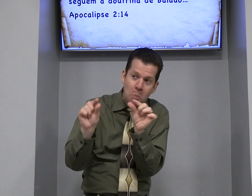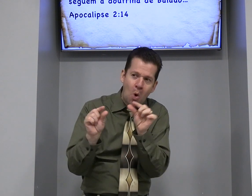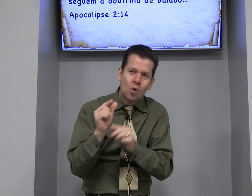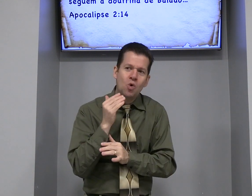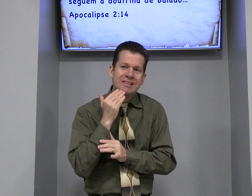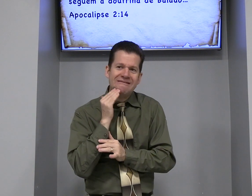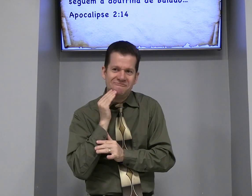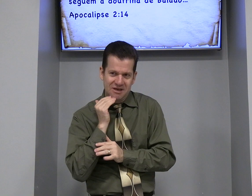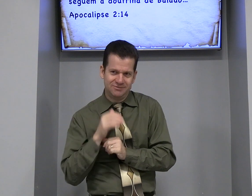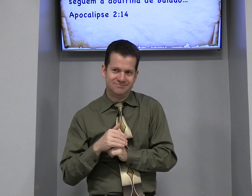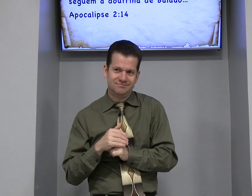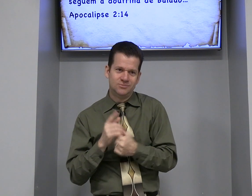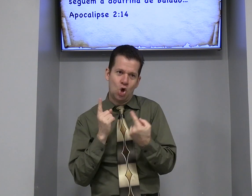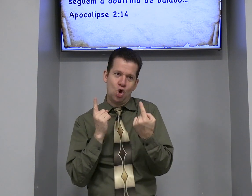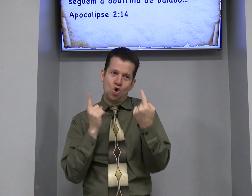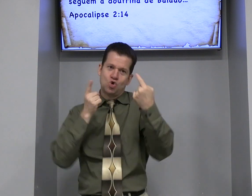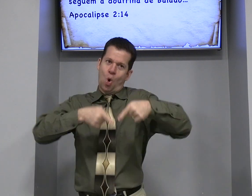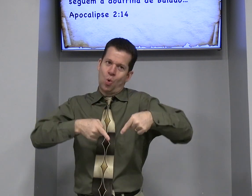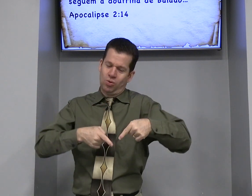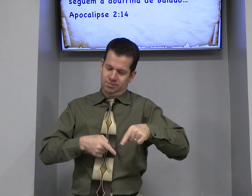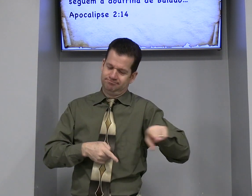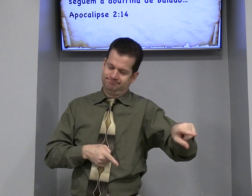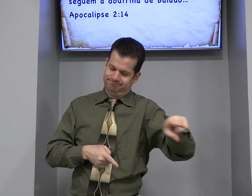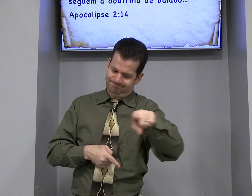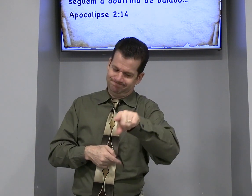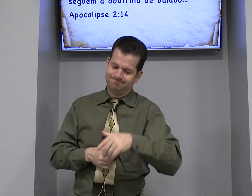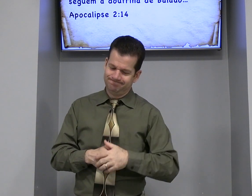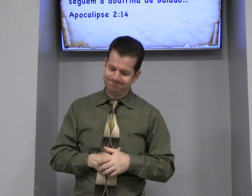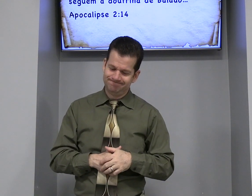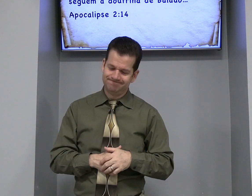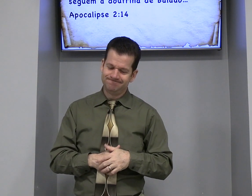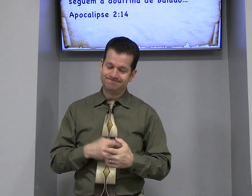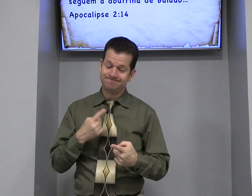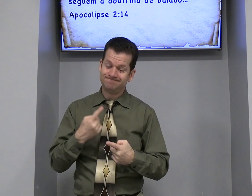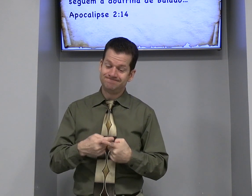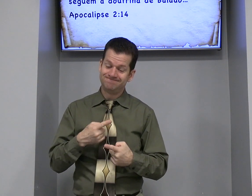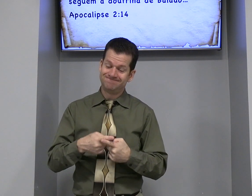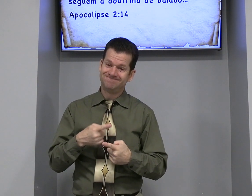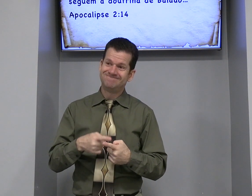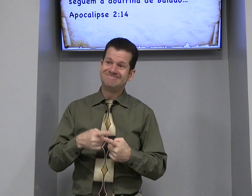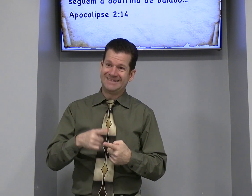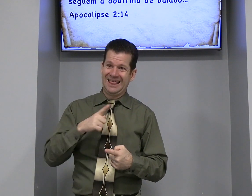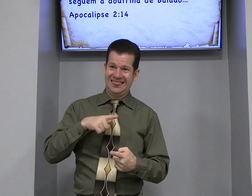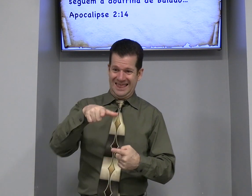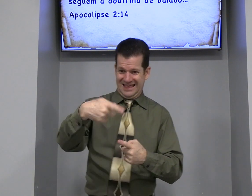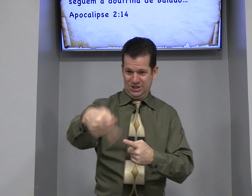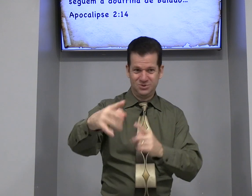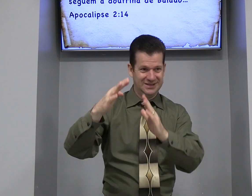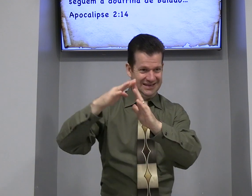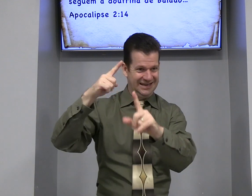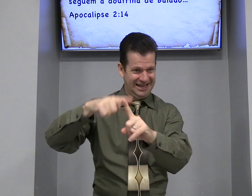algumas poucas coisas tenho contra ti. Por quê? Tens